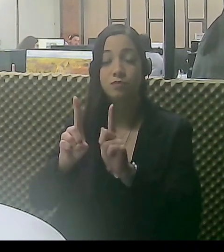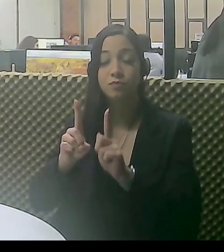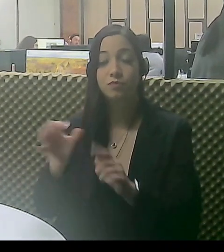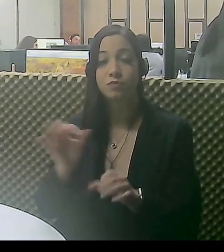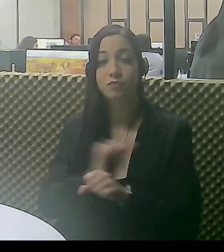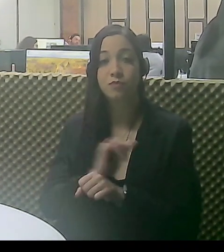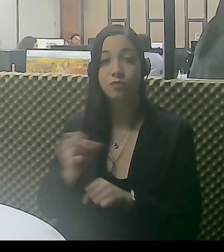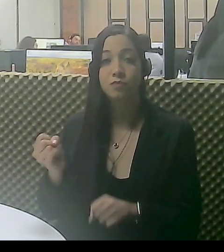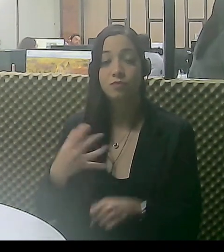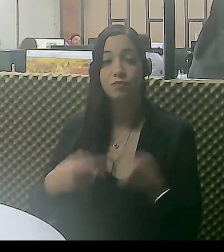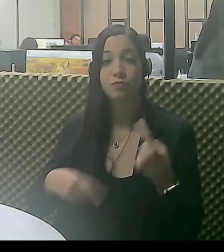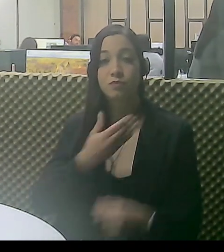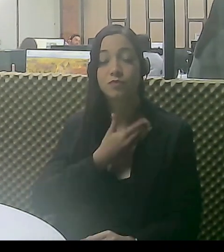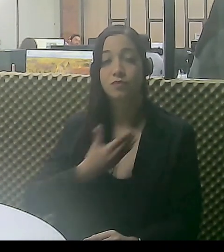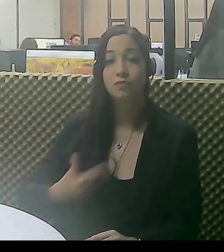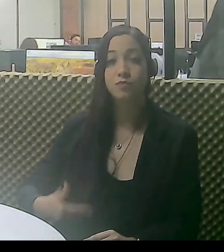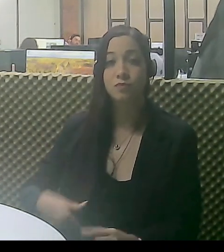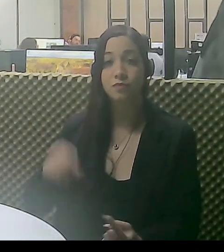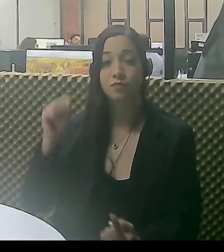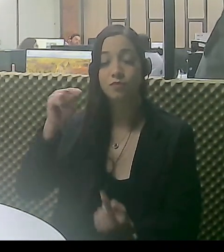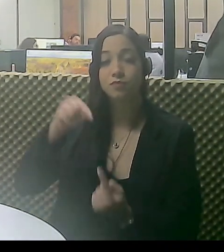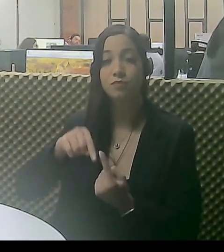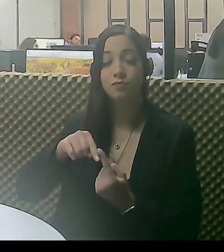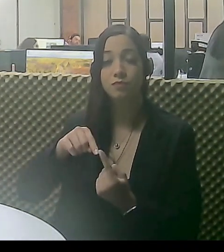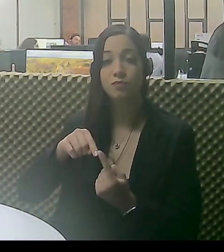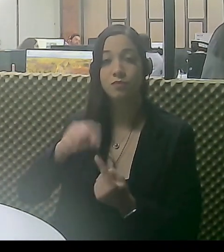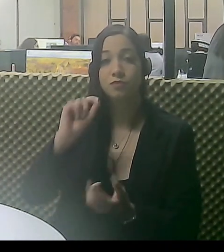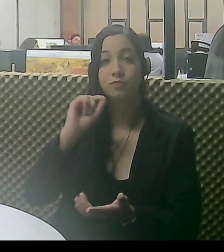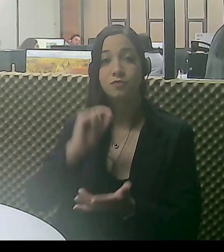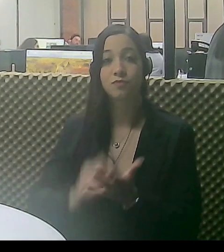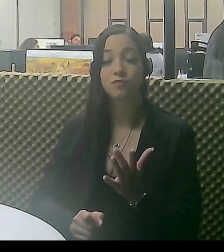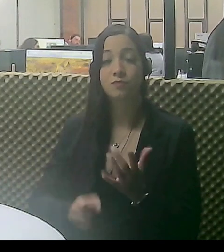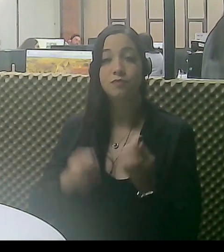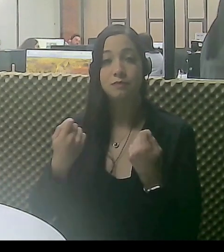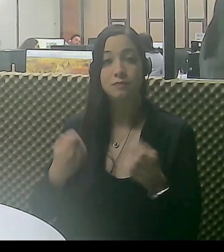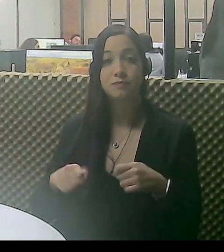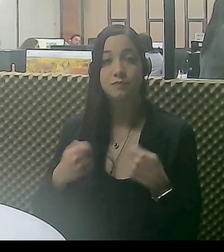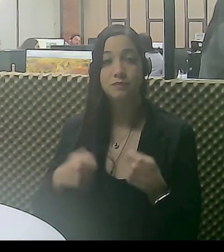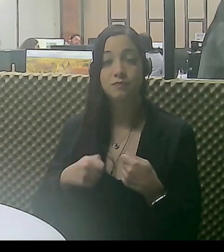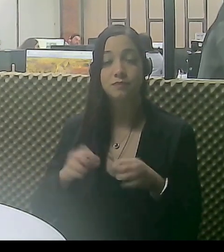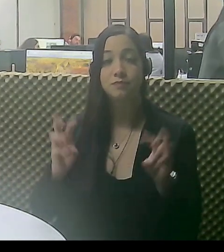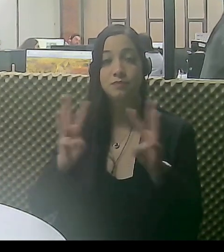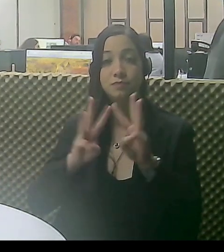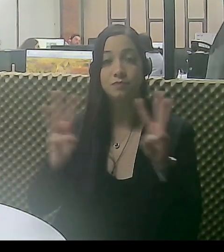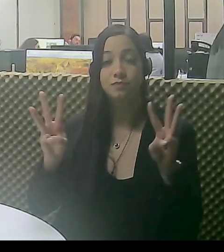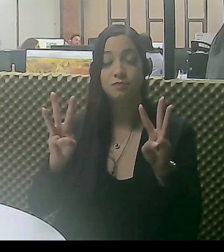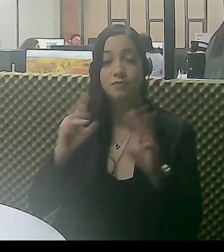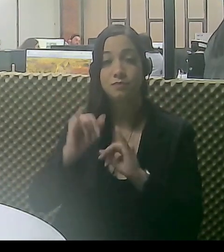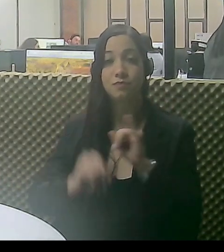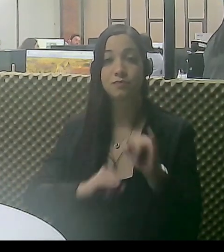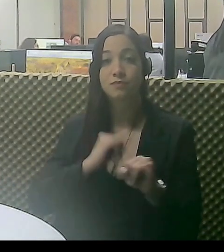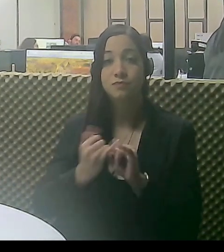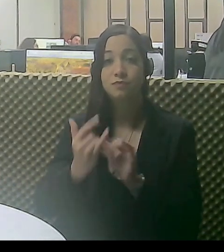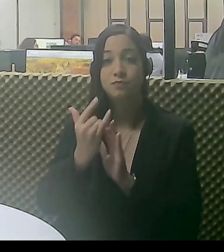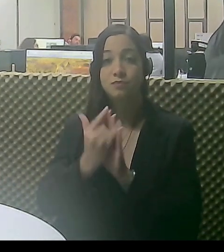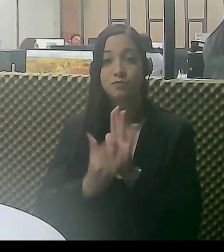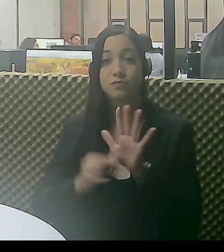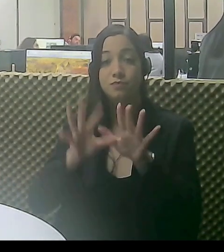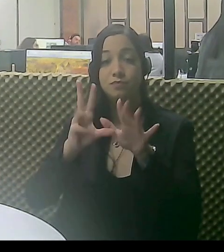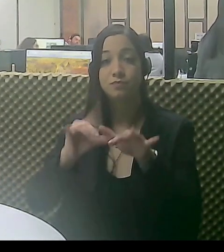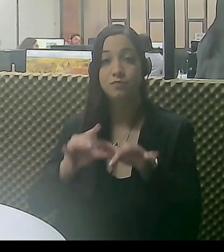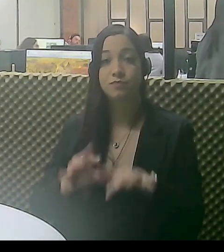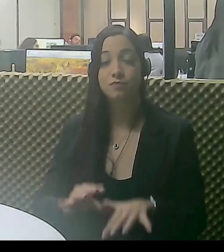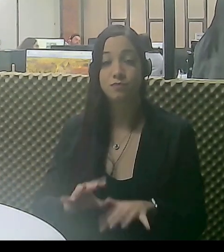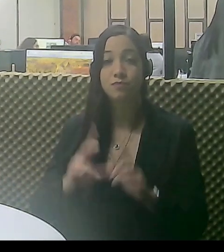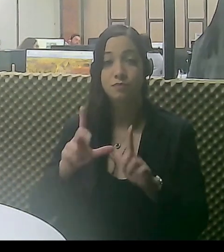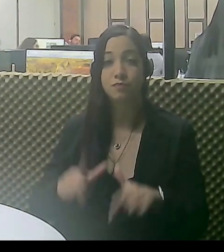novas políticas públicas para o segmento. Para se cadastrar, é preciso preencher um formulário online desenvolvido conforme a área